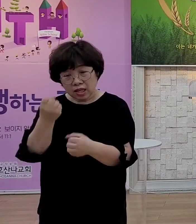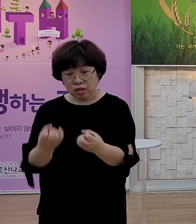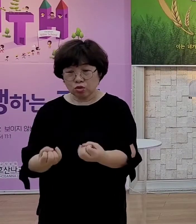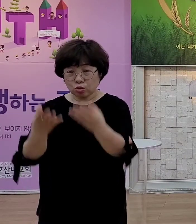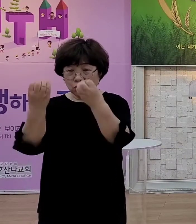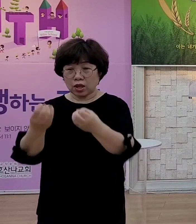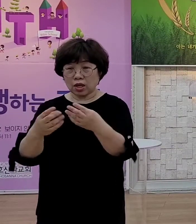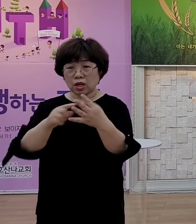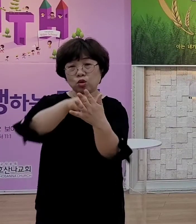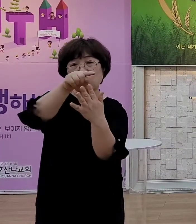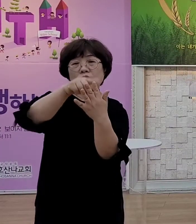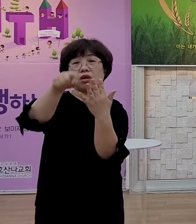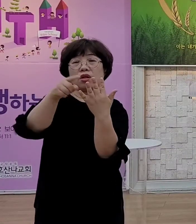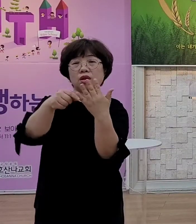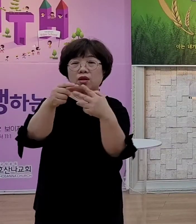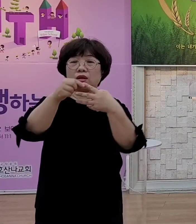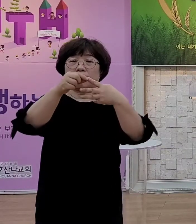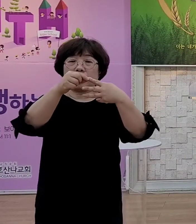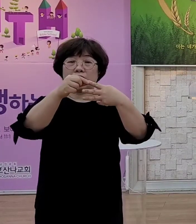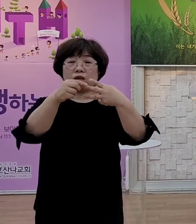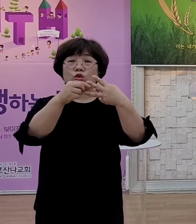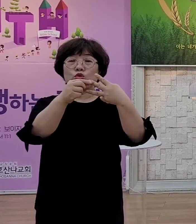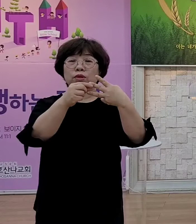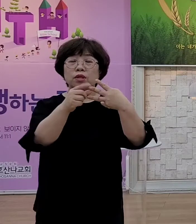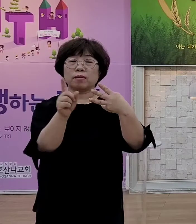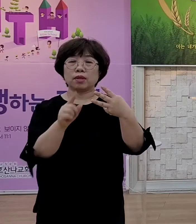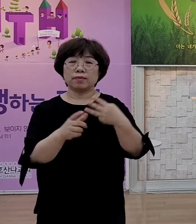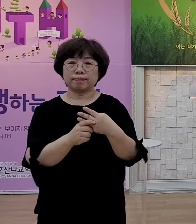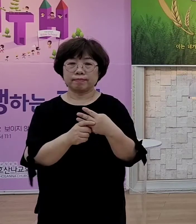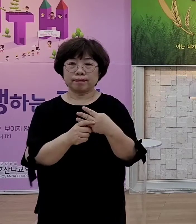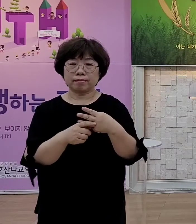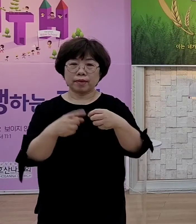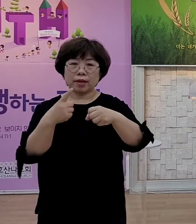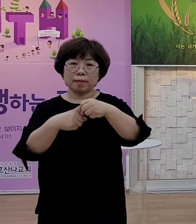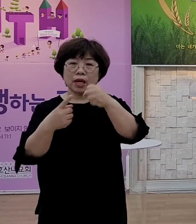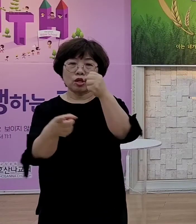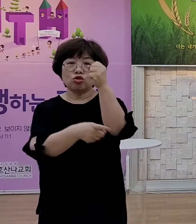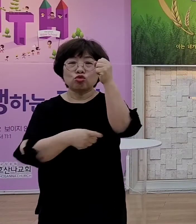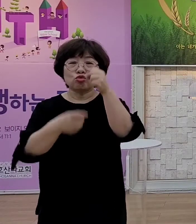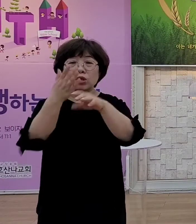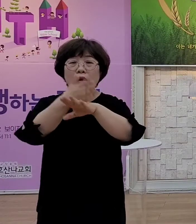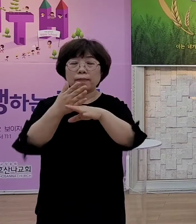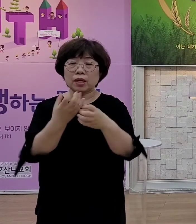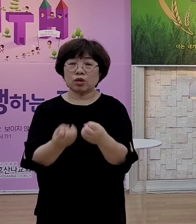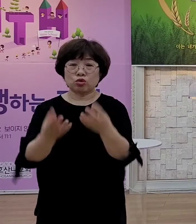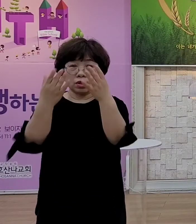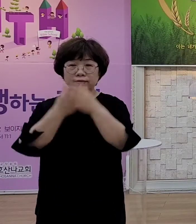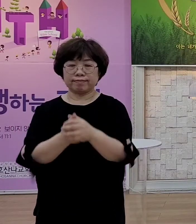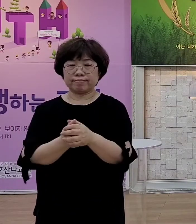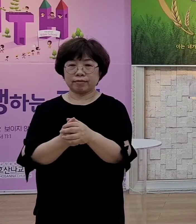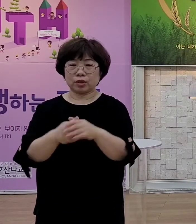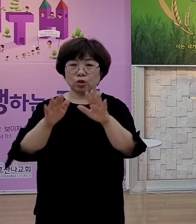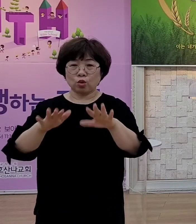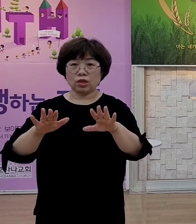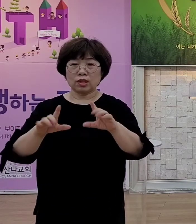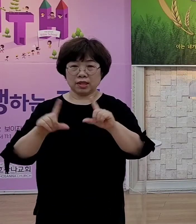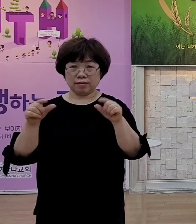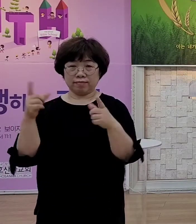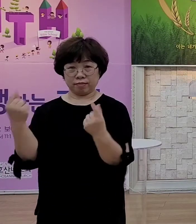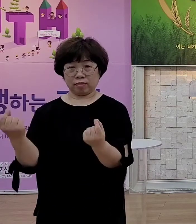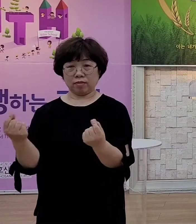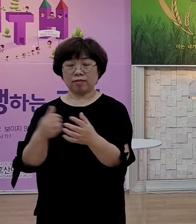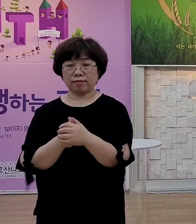6월절이다. 이게 첫 번째 절기. 두 번째는 맥추절이라고 해요. 오늘 우리가 지키고 있는 이 맥추